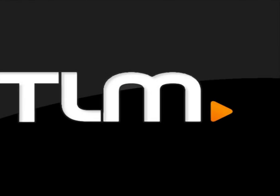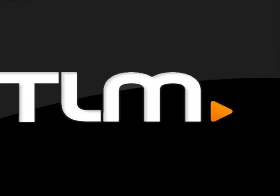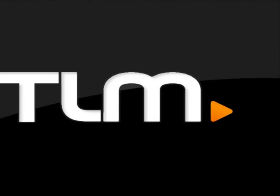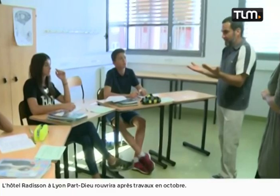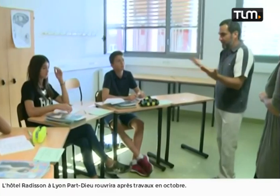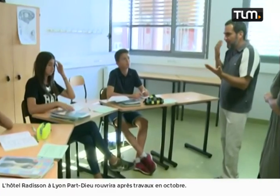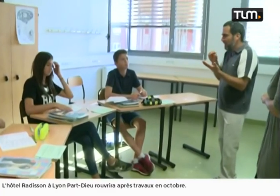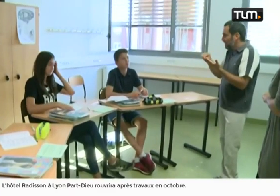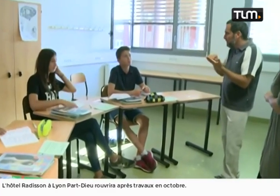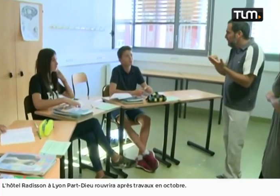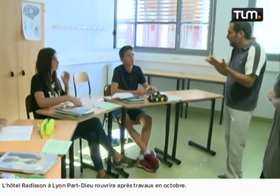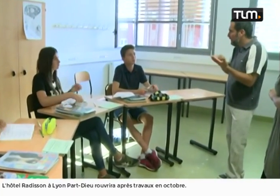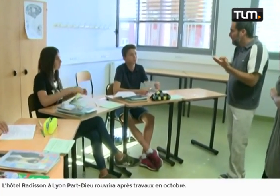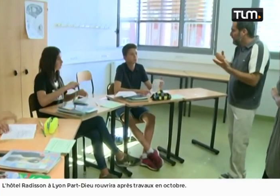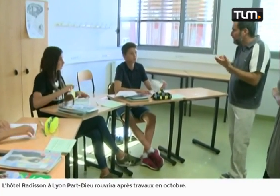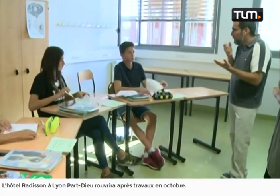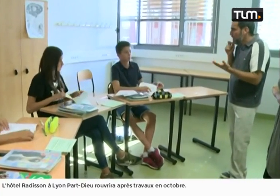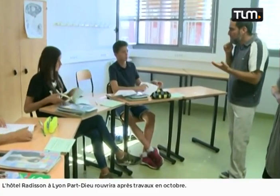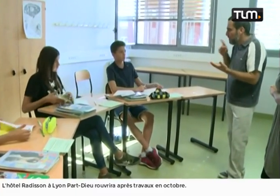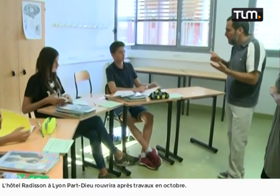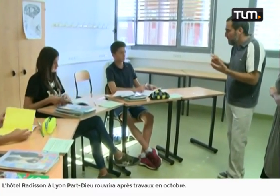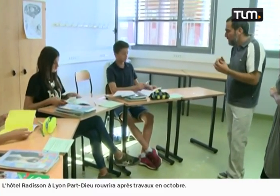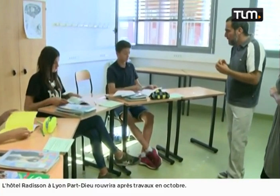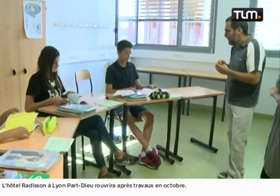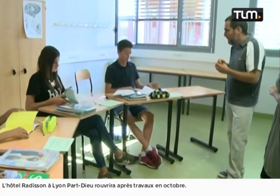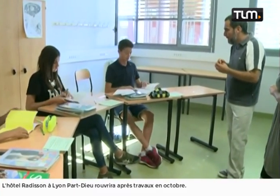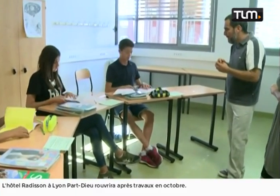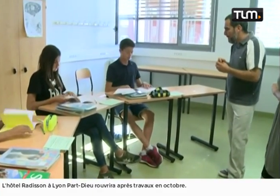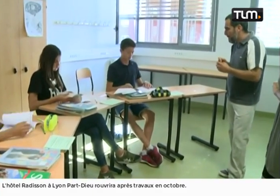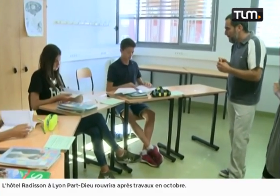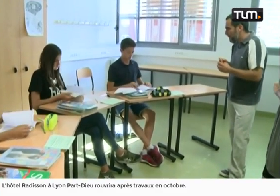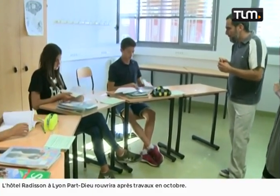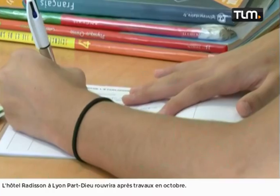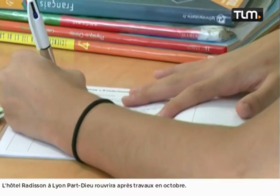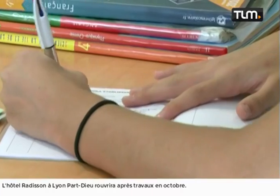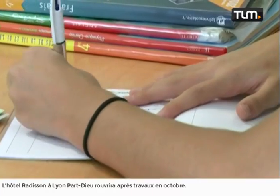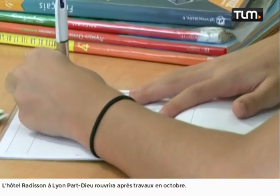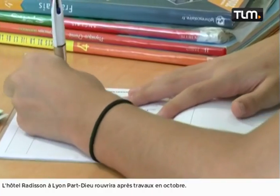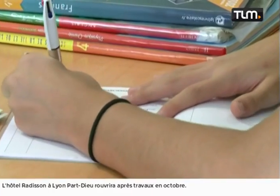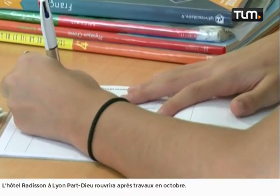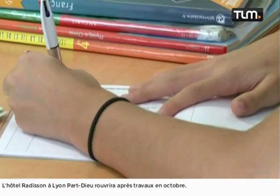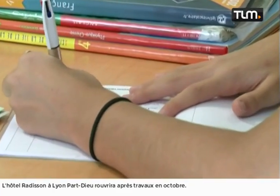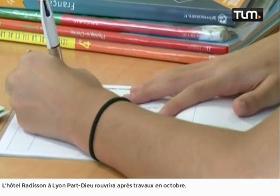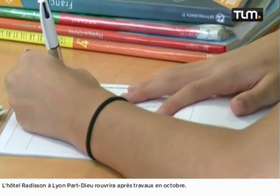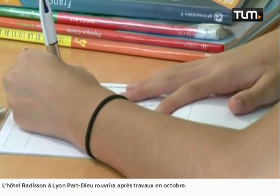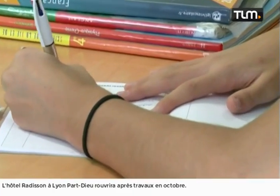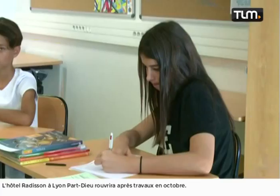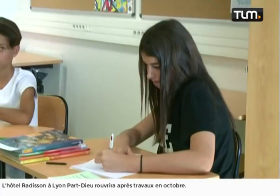Je vais vous demander de voir votre carnet de liaison à la page d'informations des parents. Une rentrée tout à fait normale pour une classe un peu